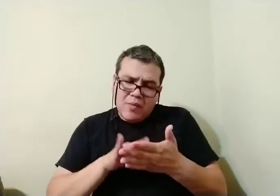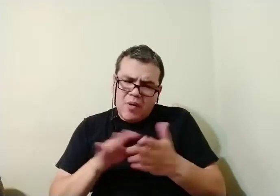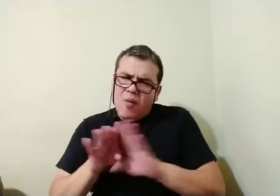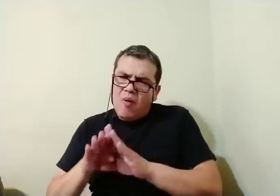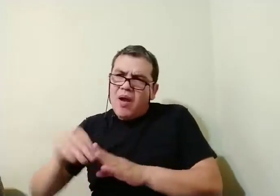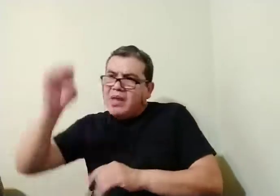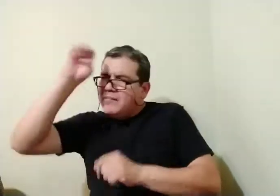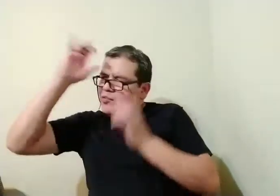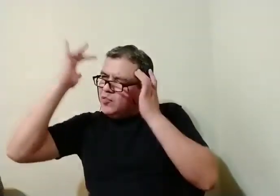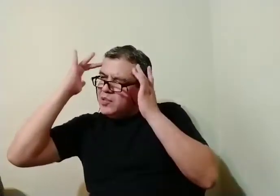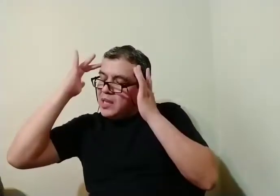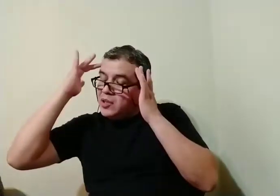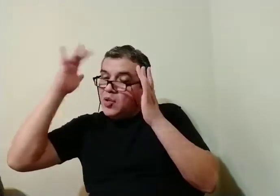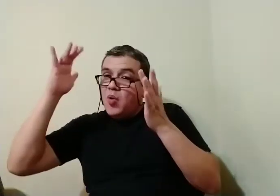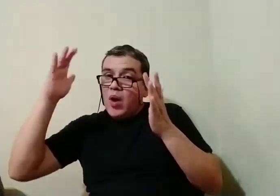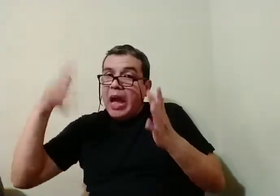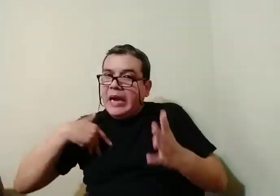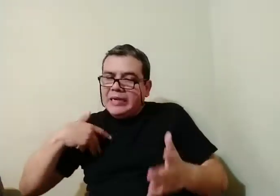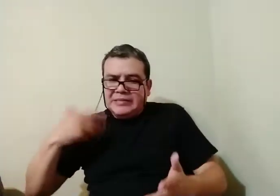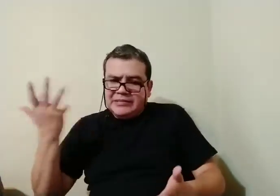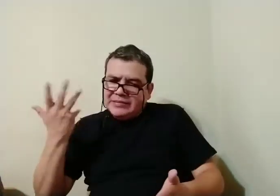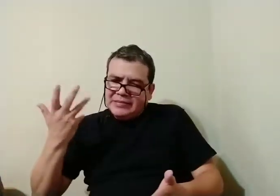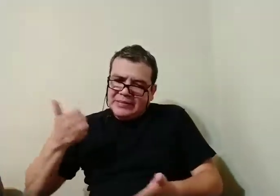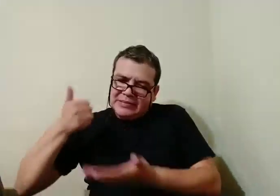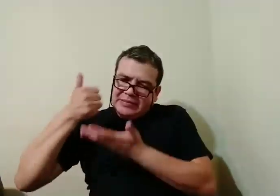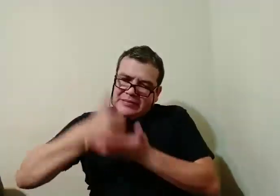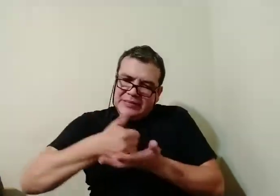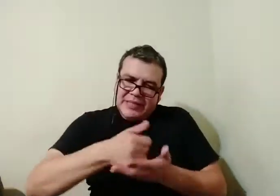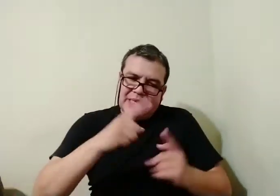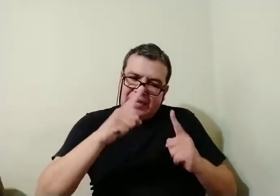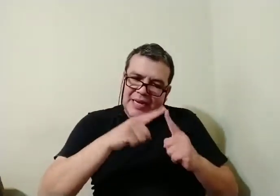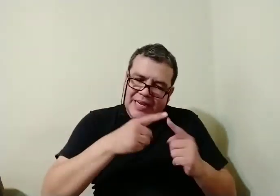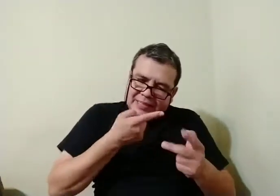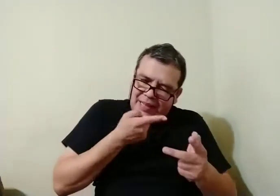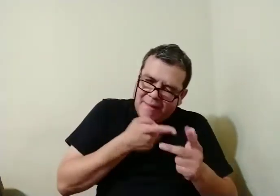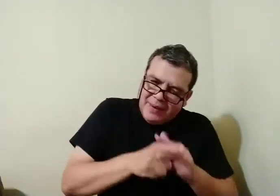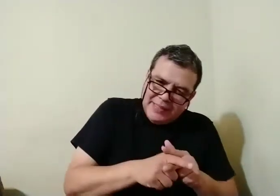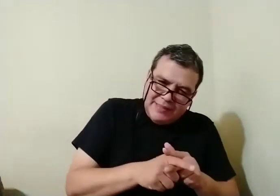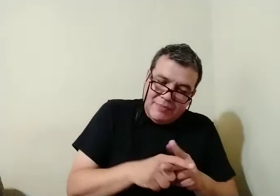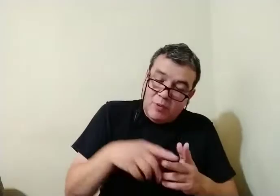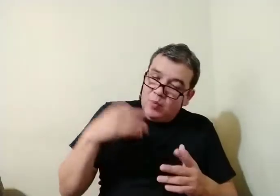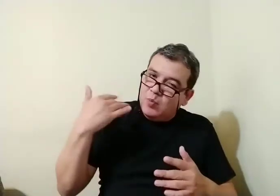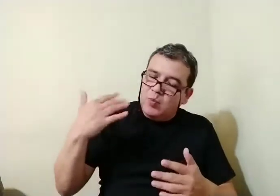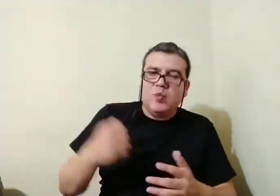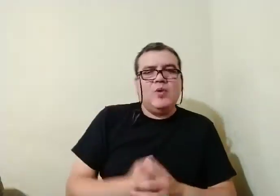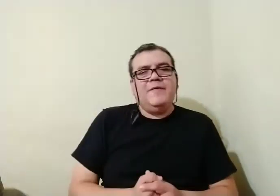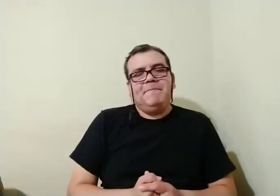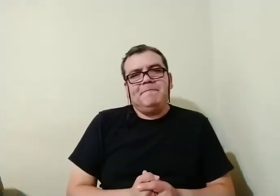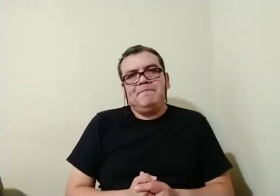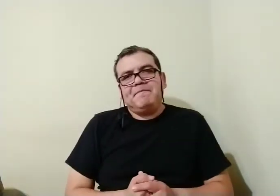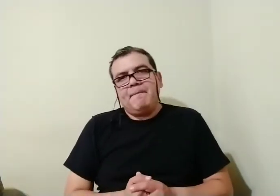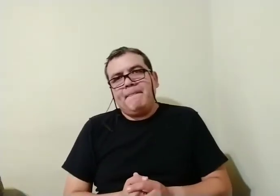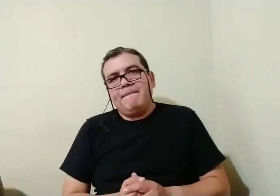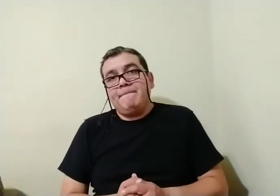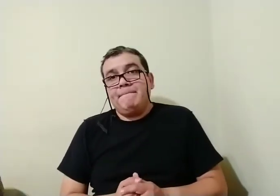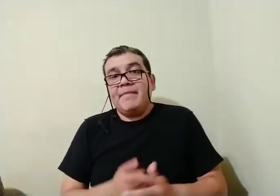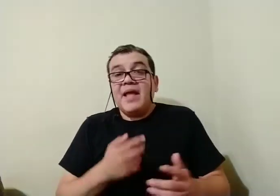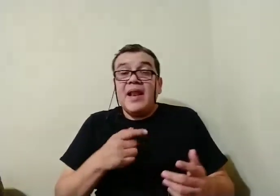etapa de la iglesia primitiva. A través de los creyentes, el Espíritu